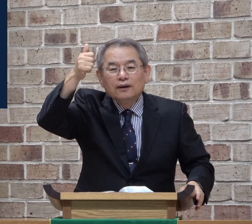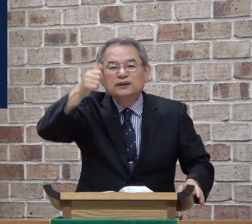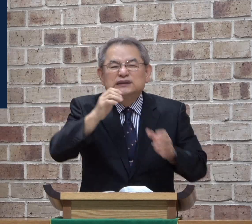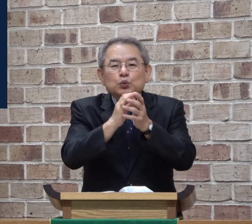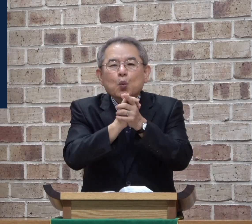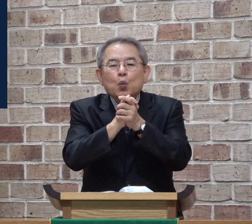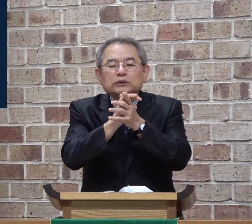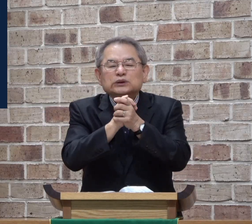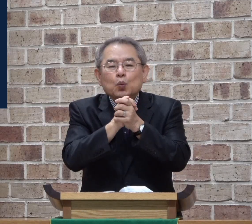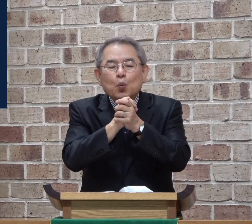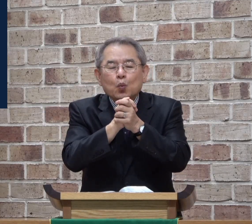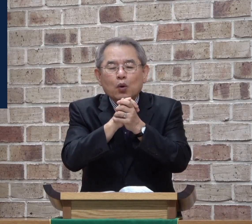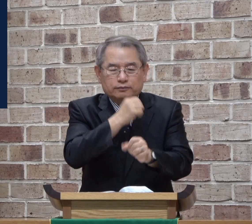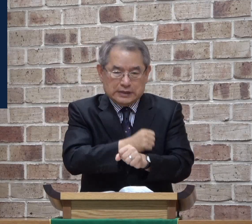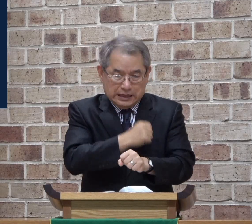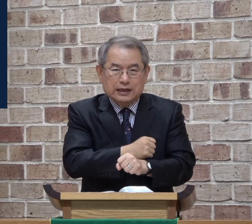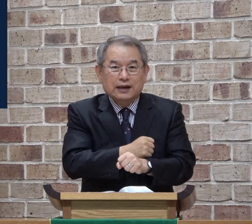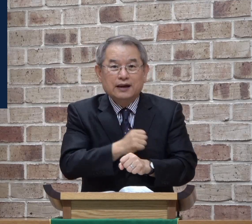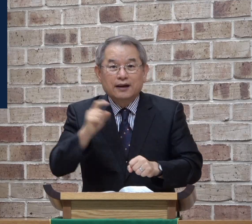계십니다. 그리고 기도를 해주십니다.